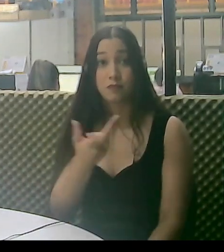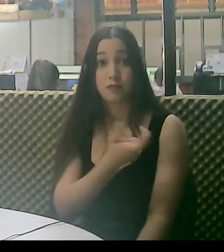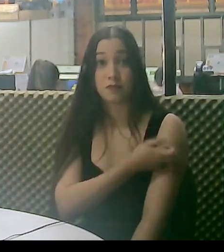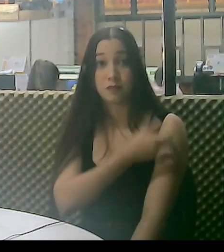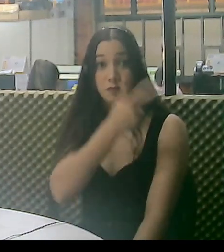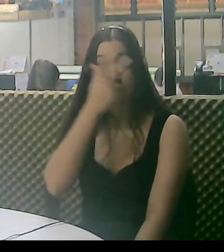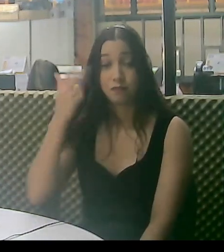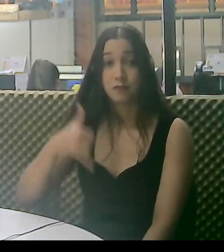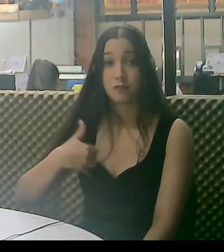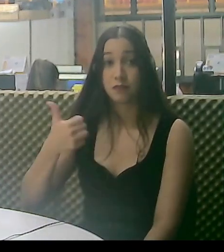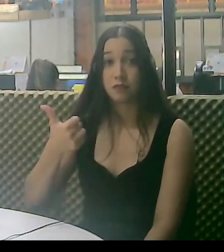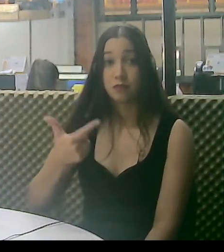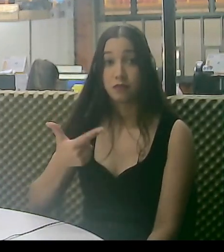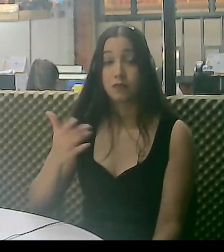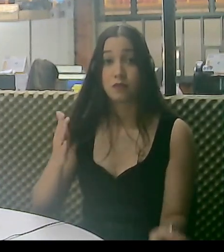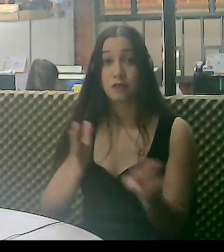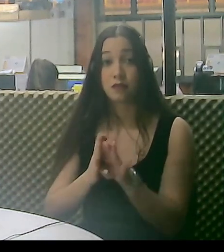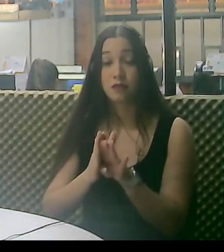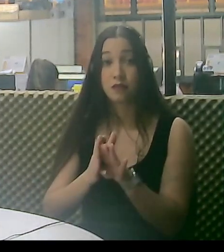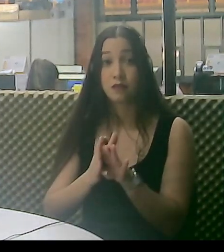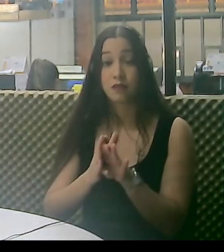pessoas de